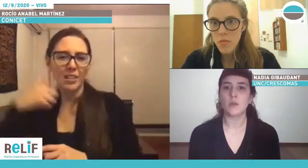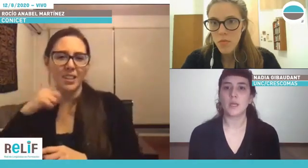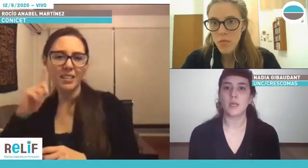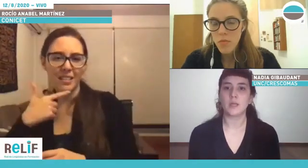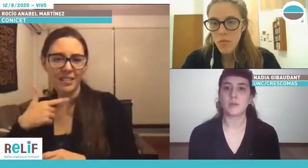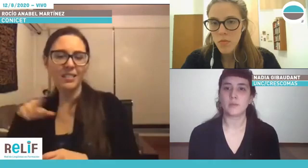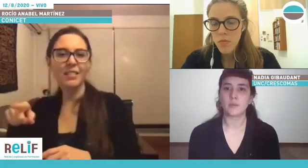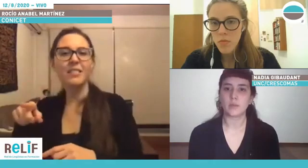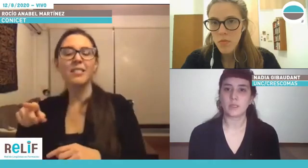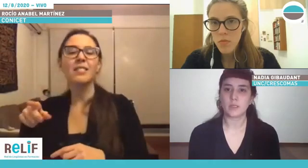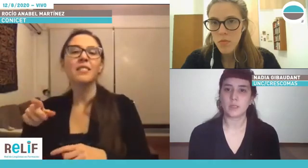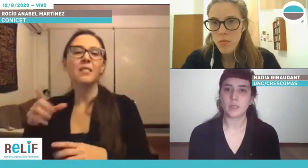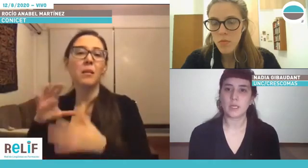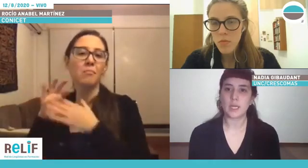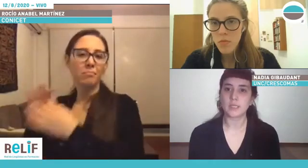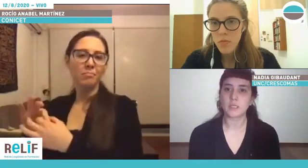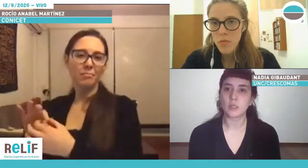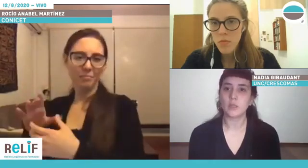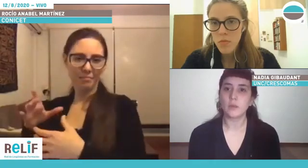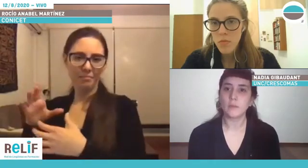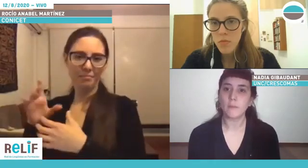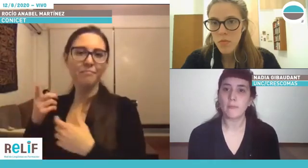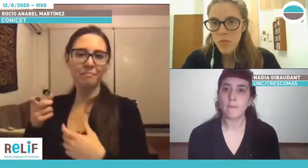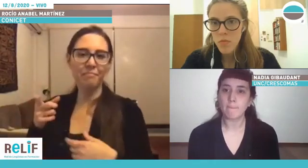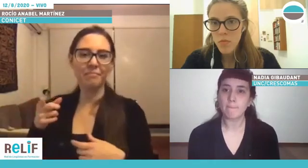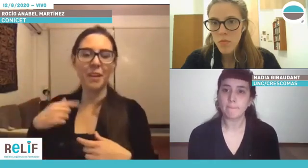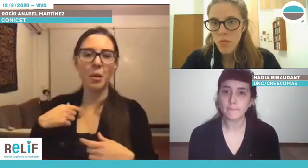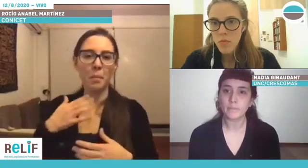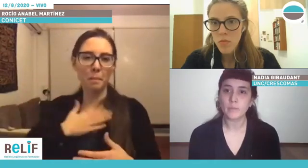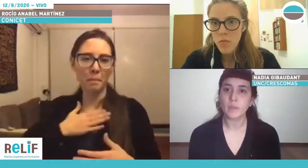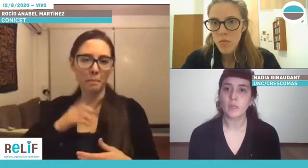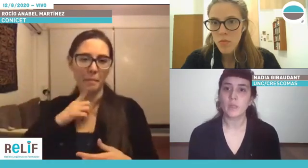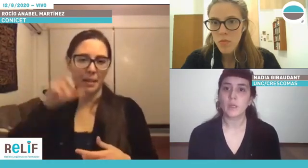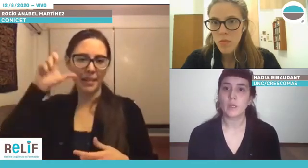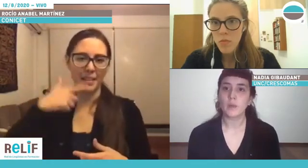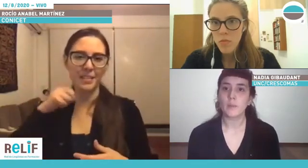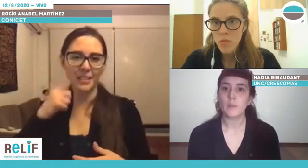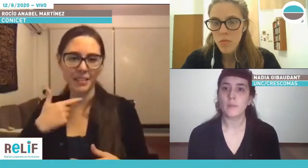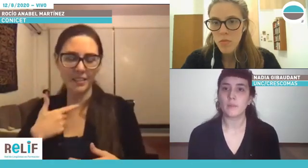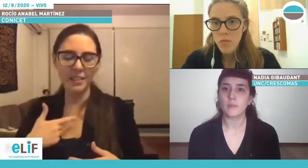hay una relación